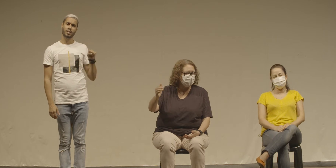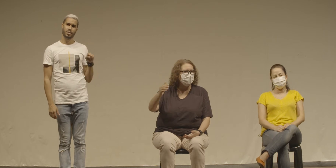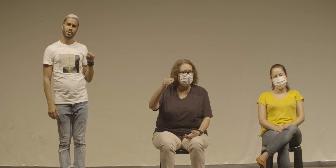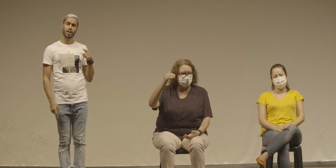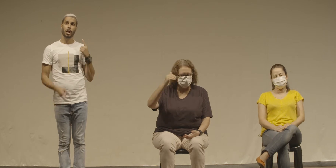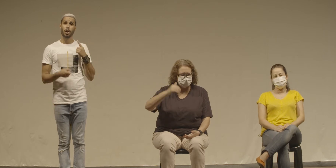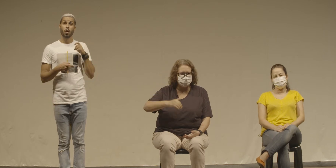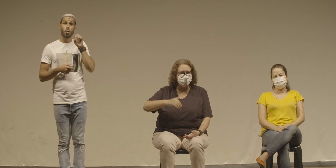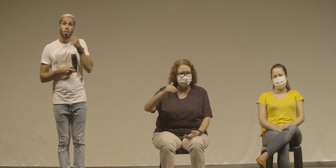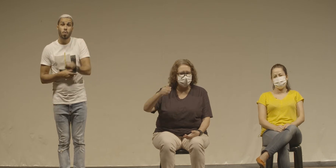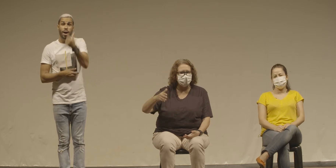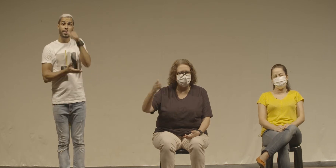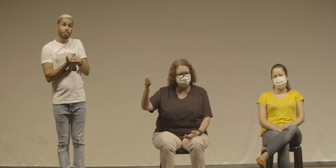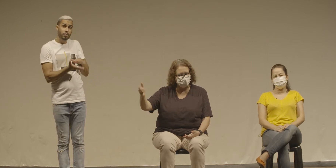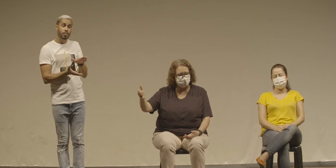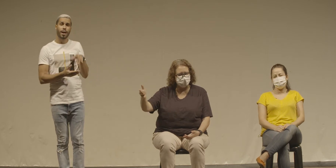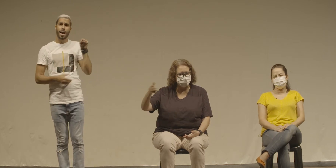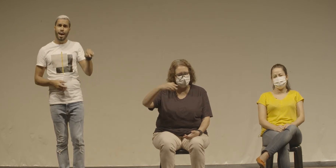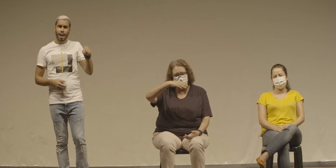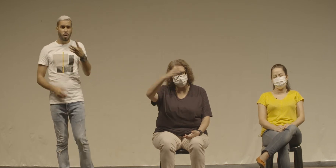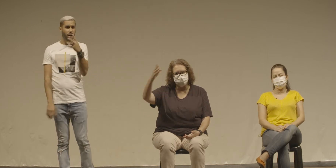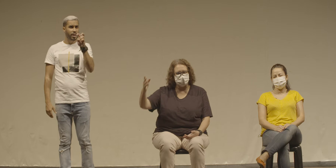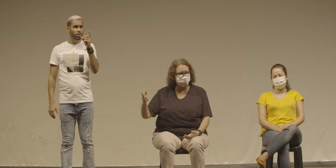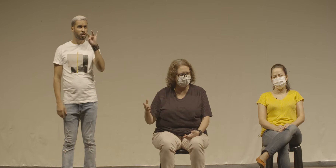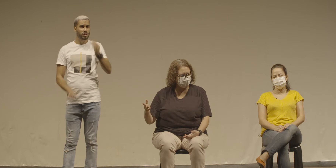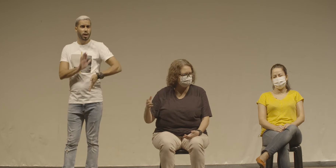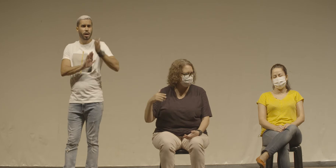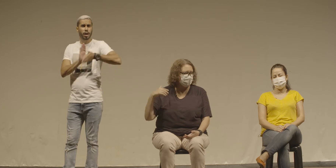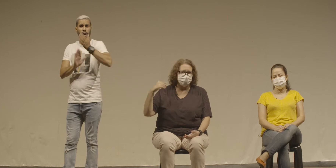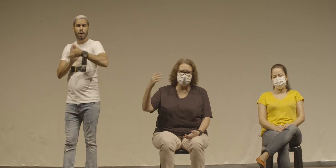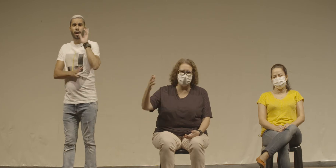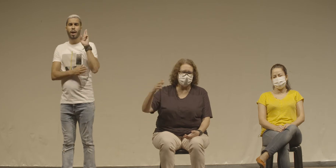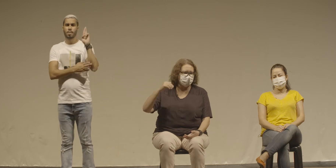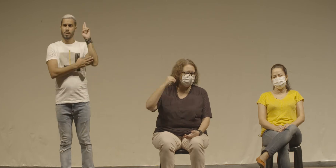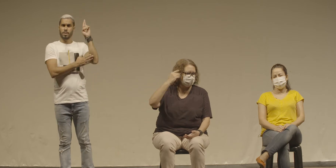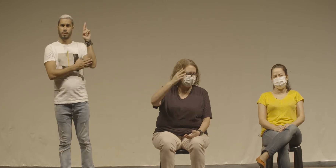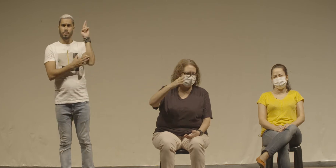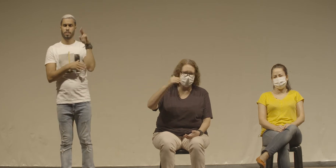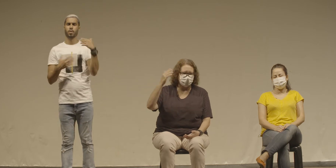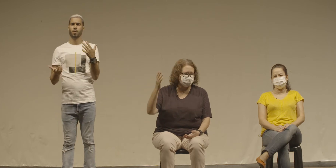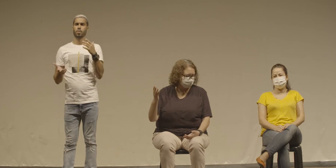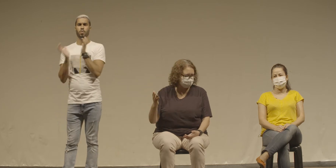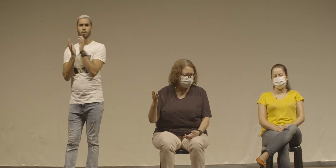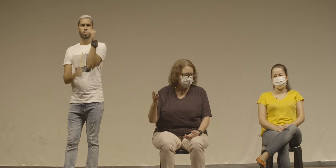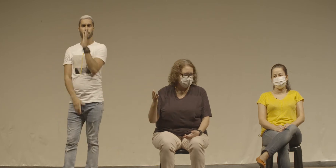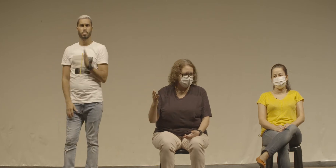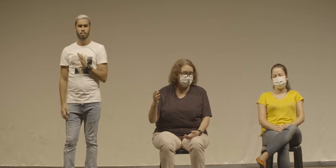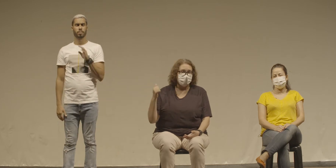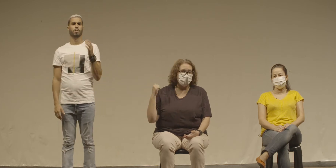viajando, representando a seleção brasileira em jogos internacionais, em sul-americano, pan-americano e